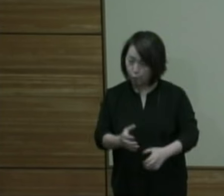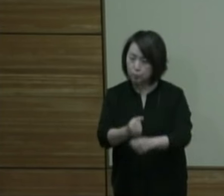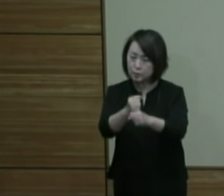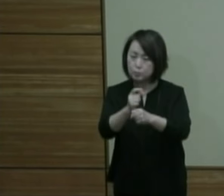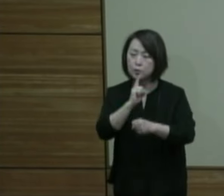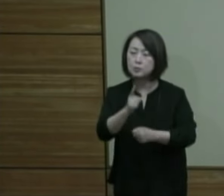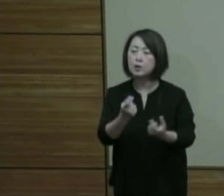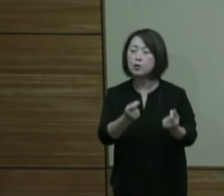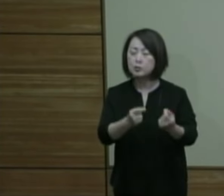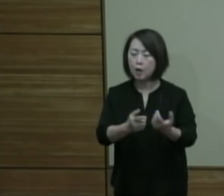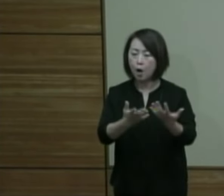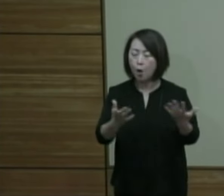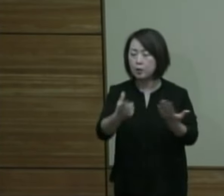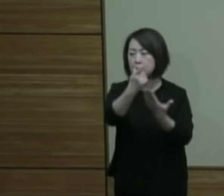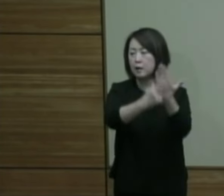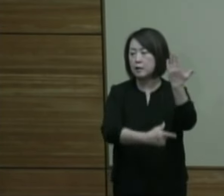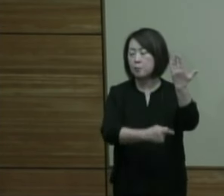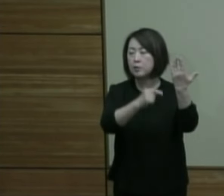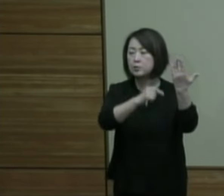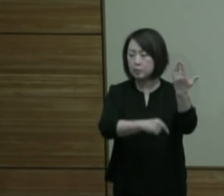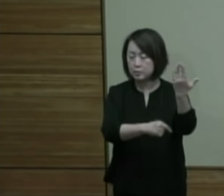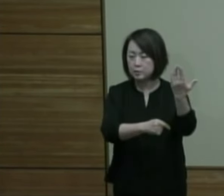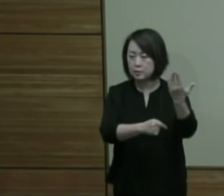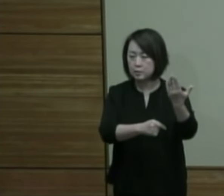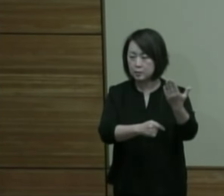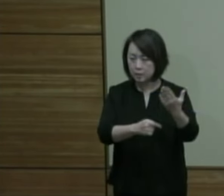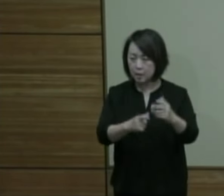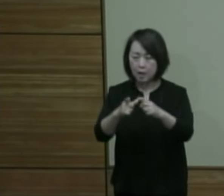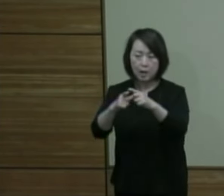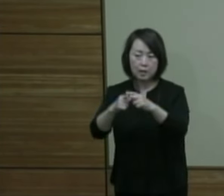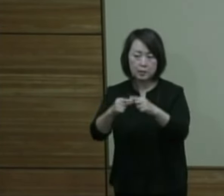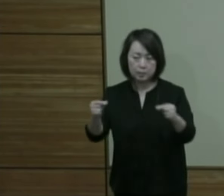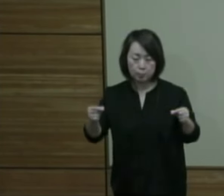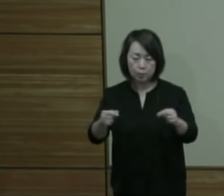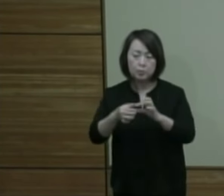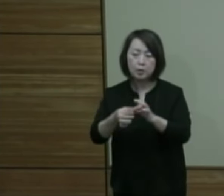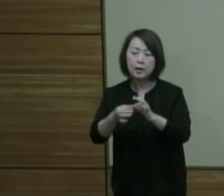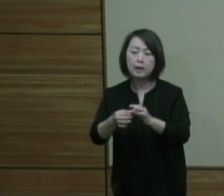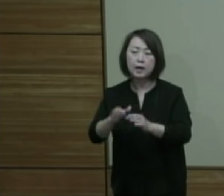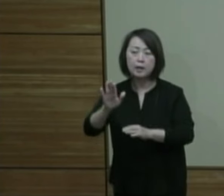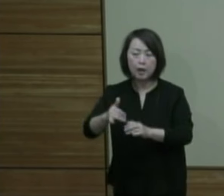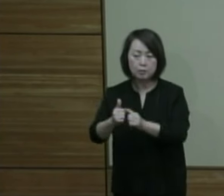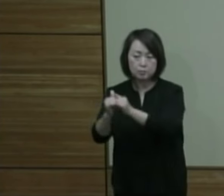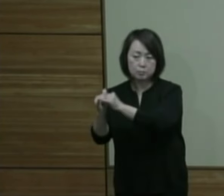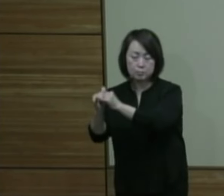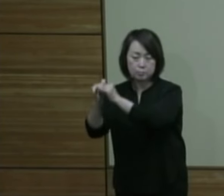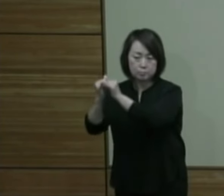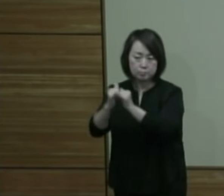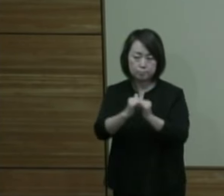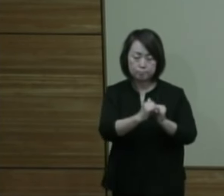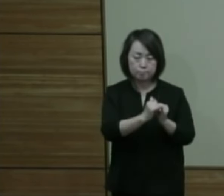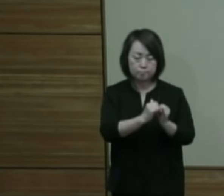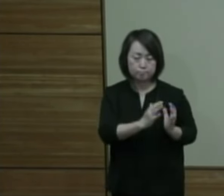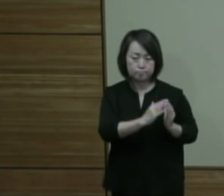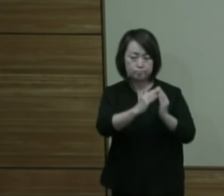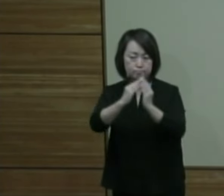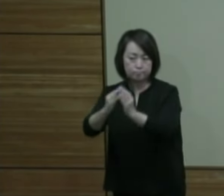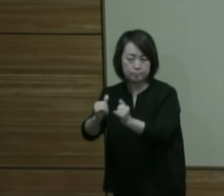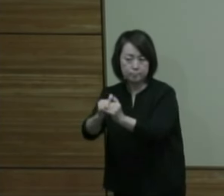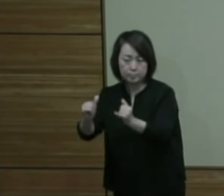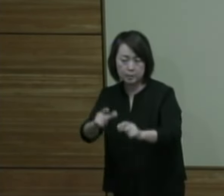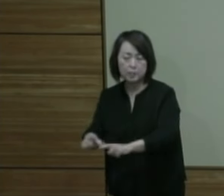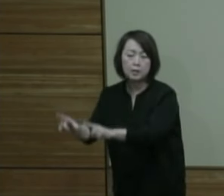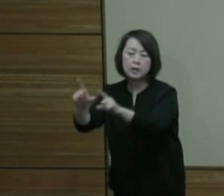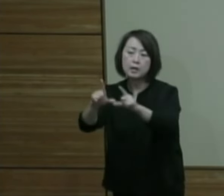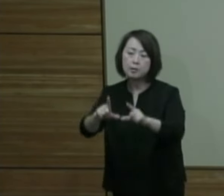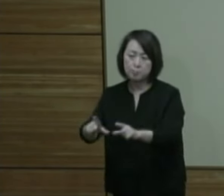で、日系人の移民の皆さんの歴史、あるいはそれぞれの、カリフォルニ